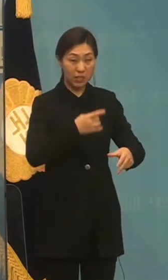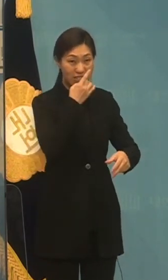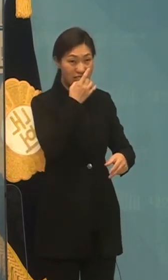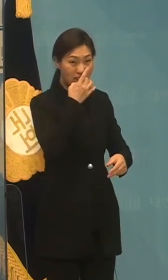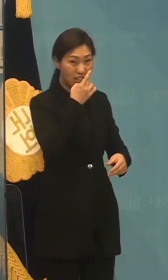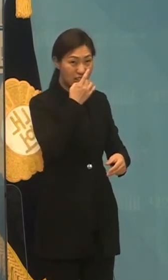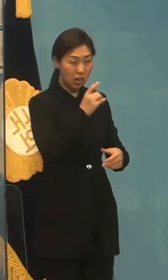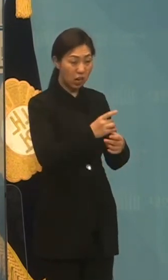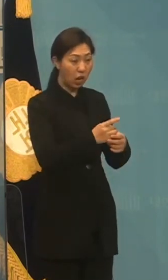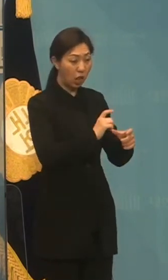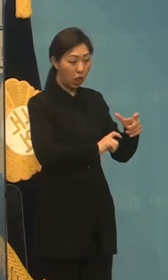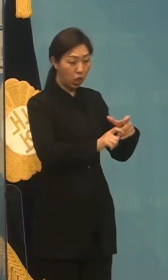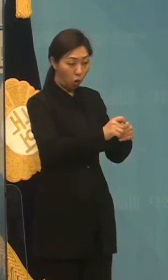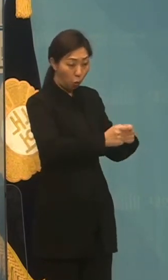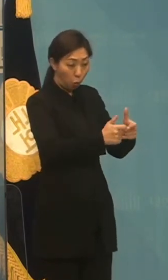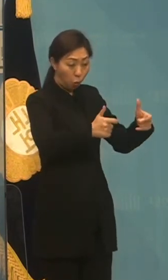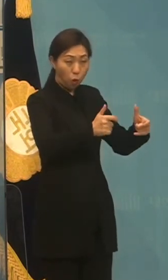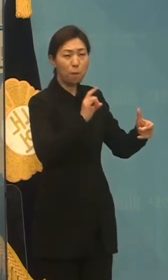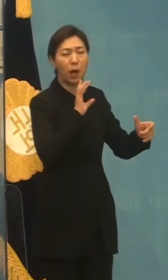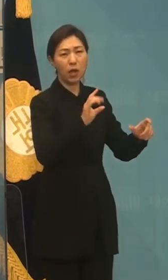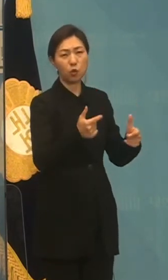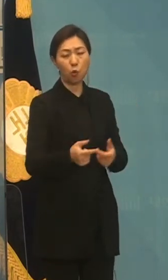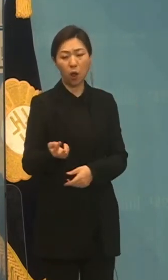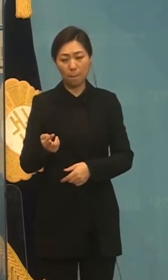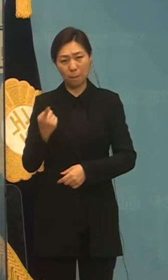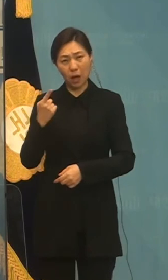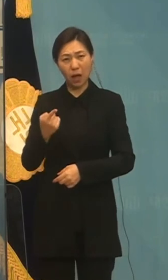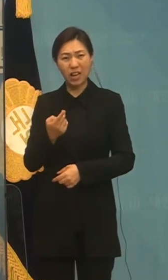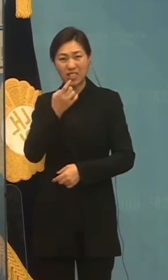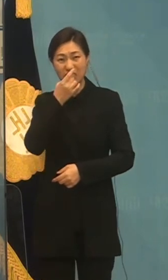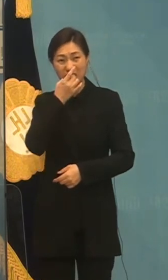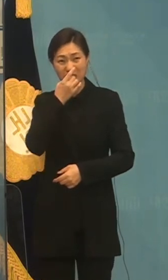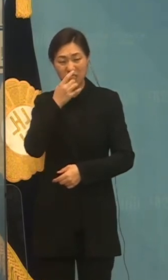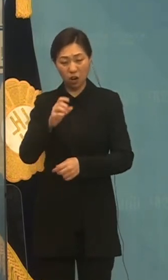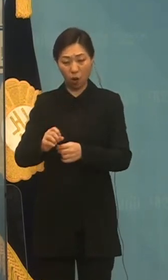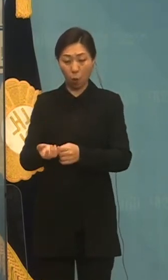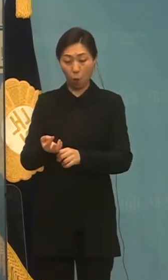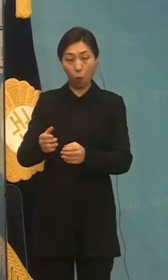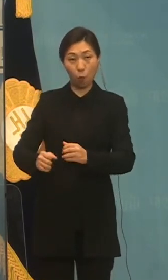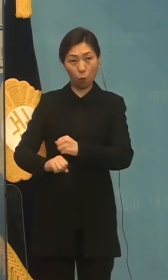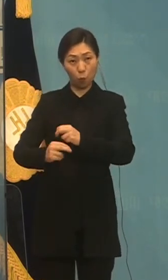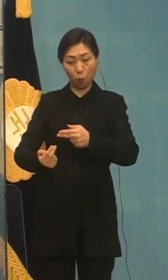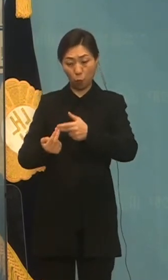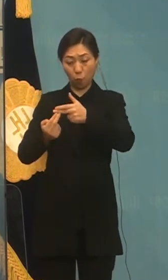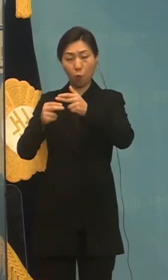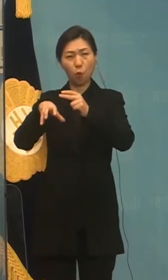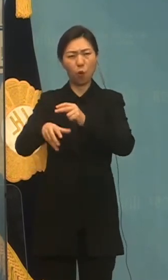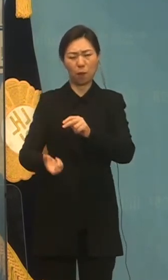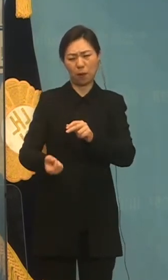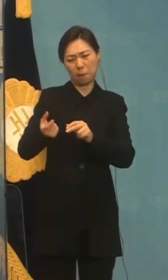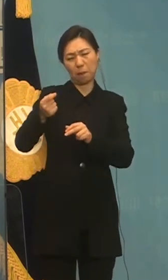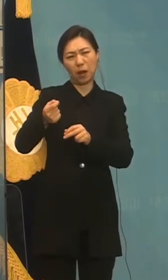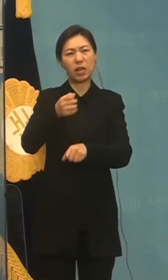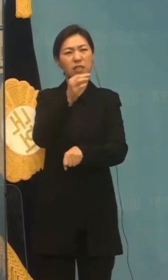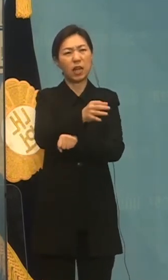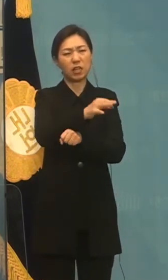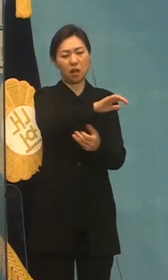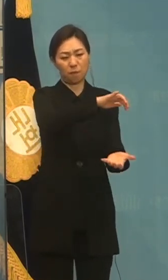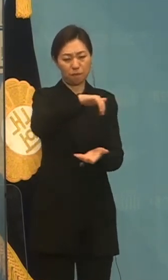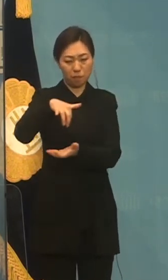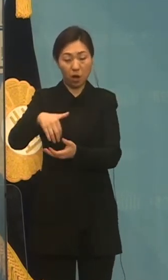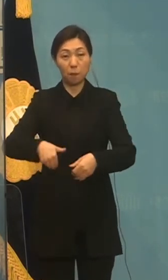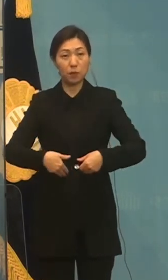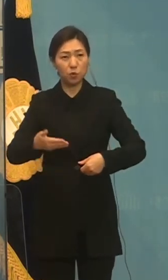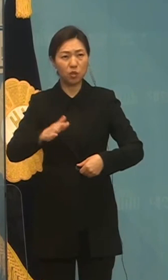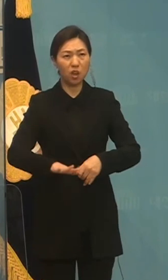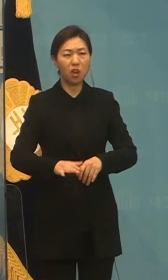뿐만 아니라 비어있는 쌀 창고를 채우기 위해서라도 정부에서 긴급하게 쌀을 수매해야함에도 불구하고 계속